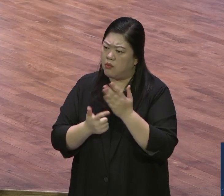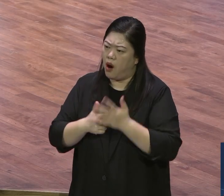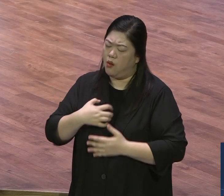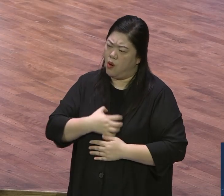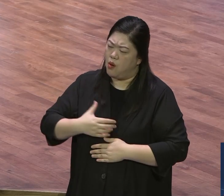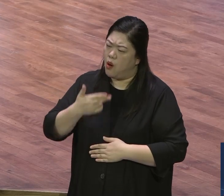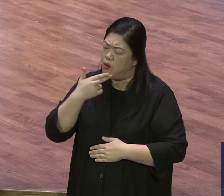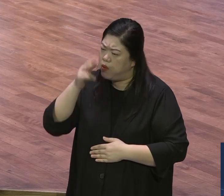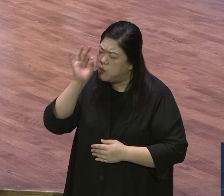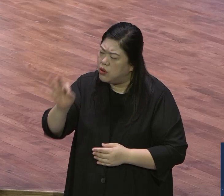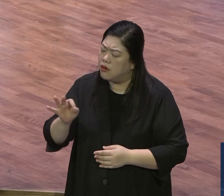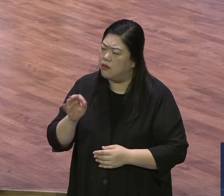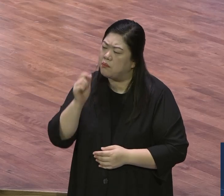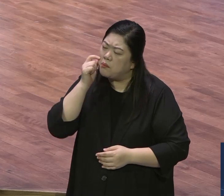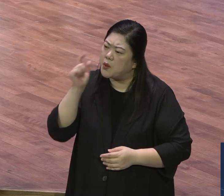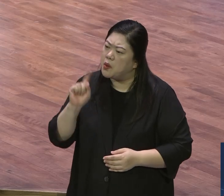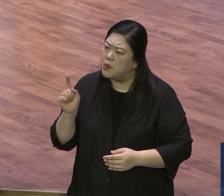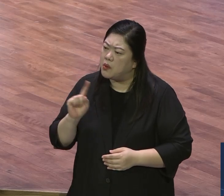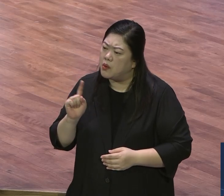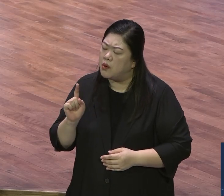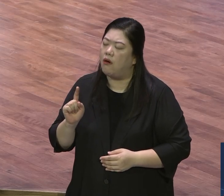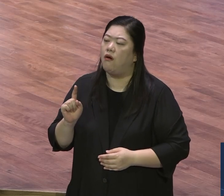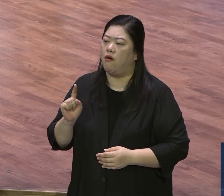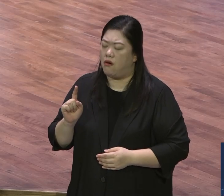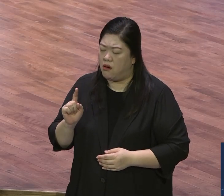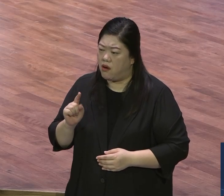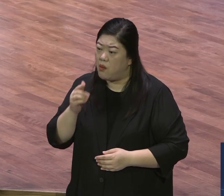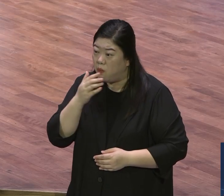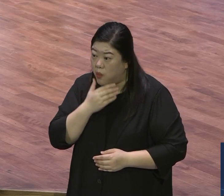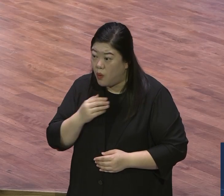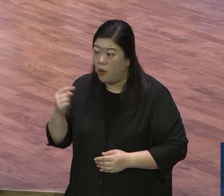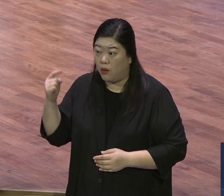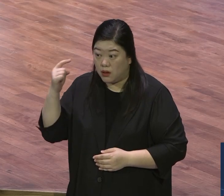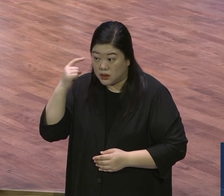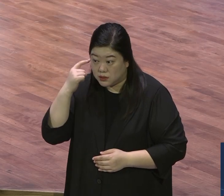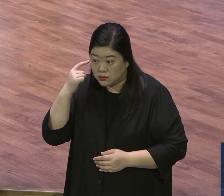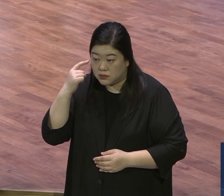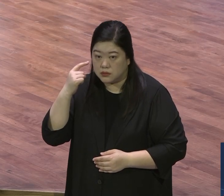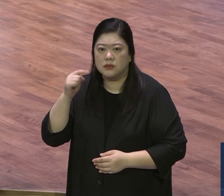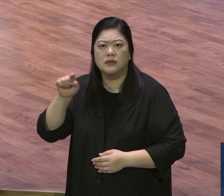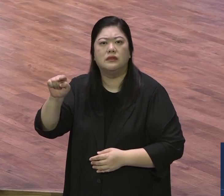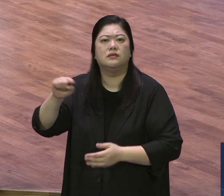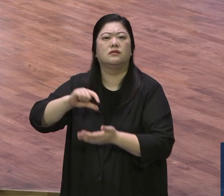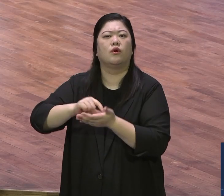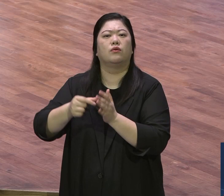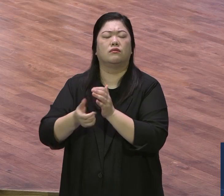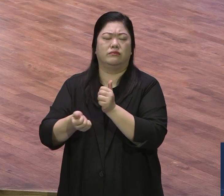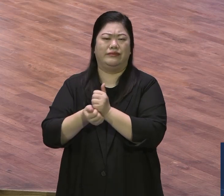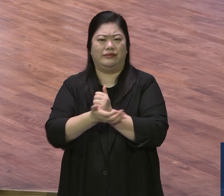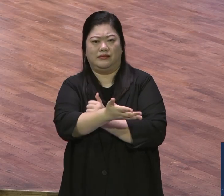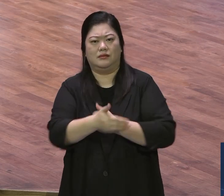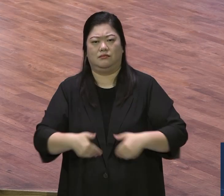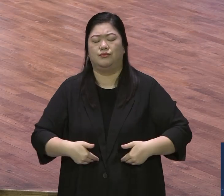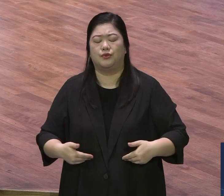복음에 영향력을 입힐 수 있는 이런 사람이 되는 거예요. 영교의 성도들 오늘 예배드리면서